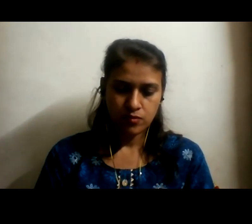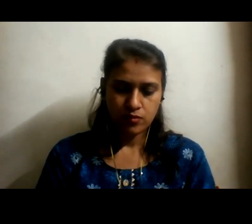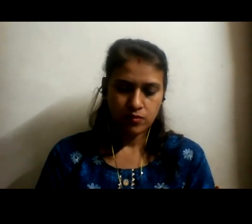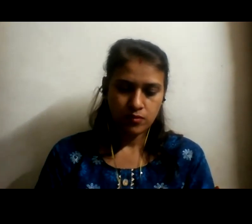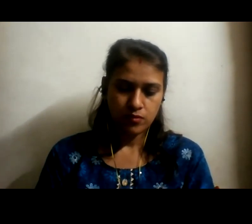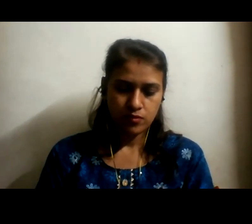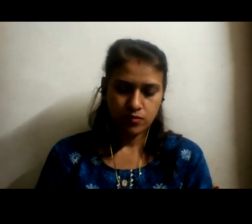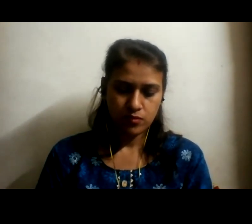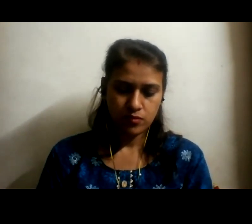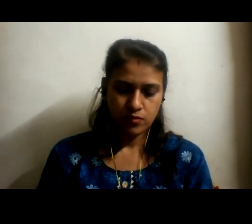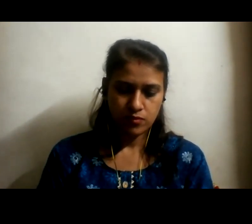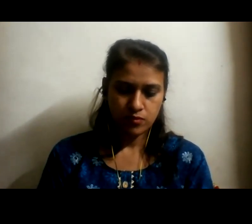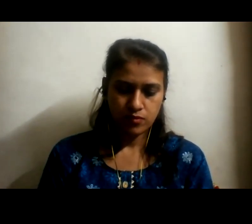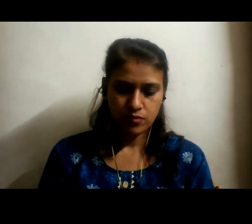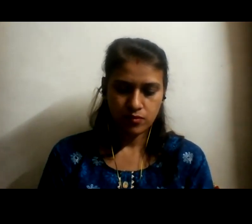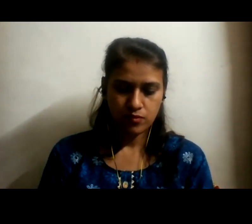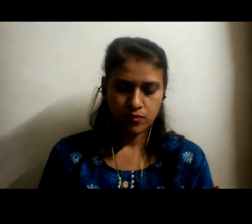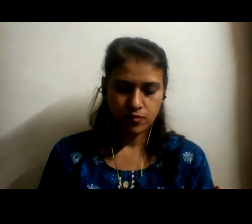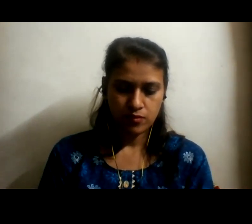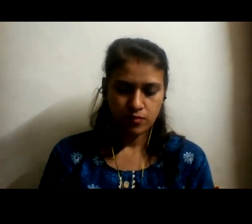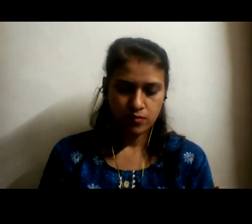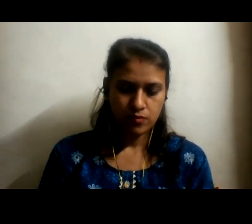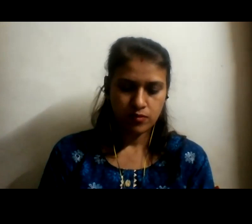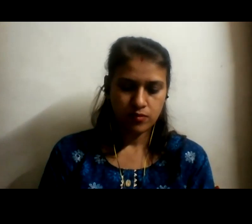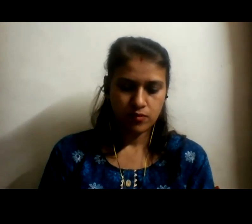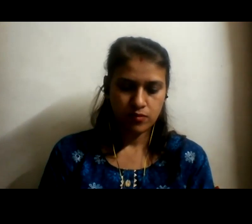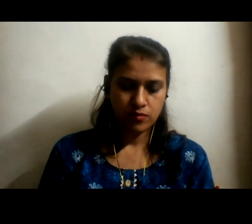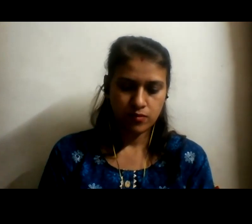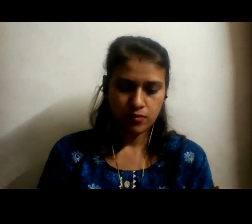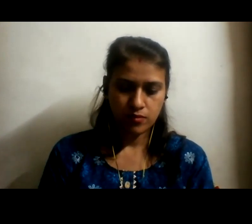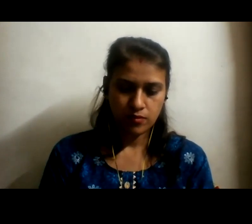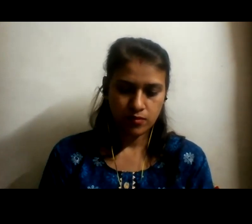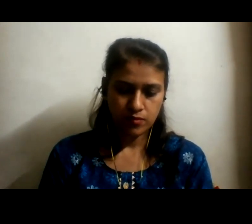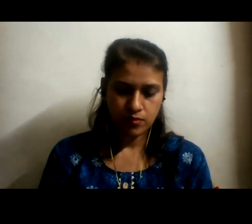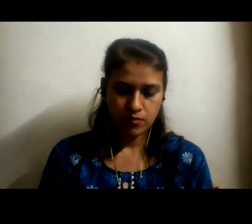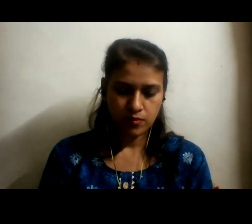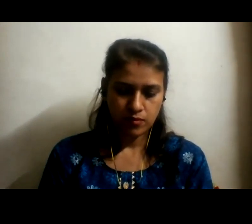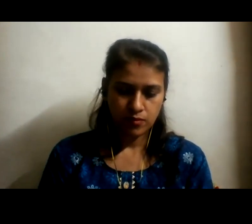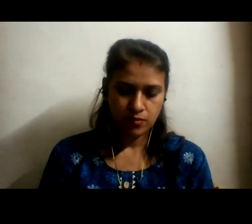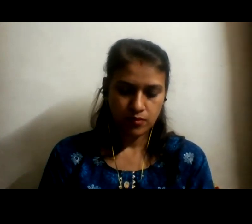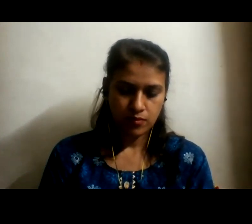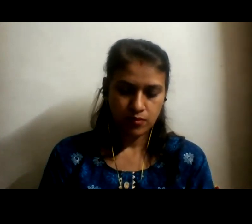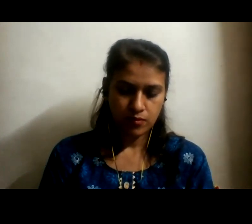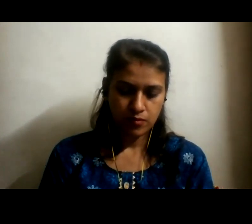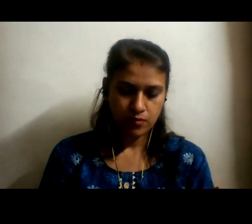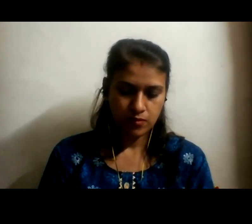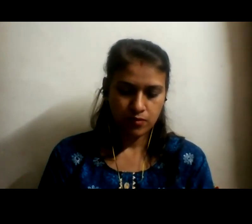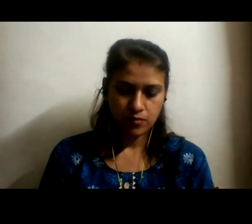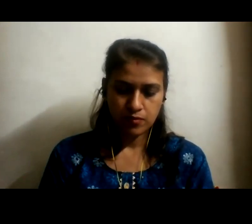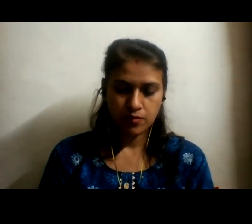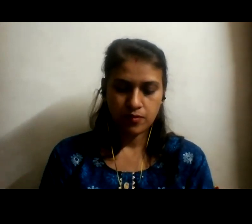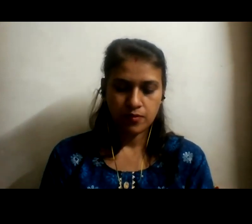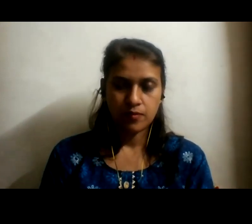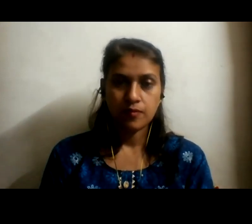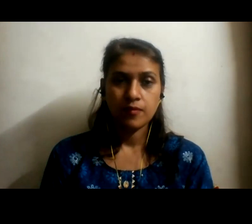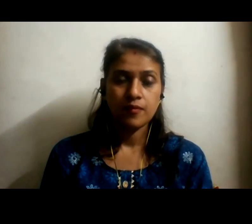also become one of the areas where one could venture out, and there are a lot of opportunities in this sector. And saying that, I think I